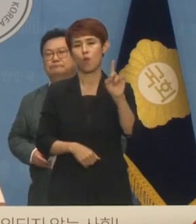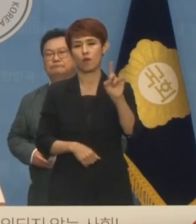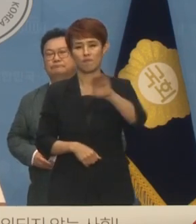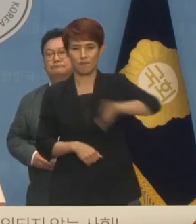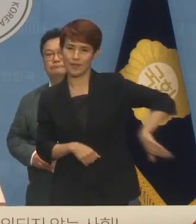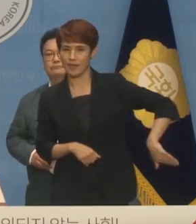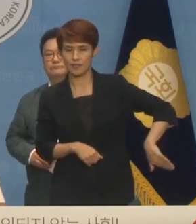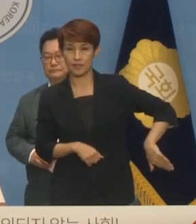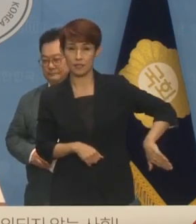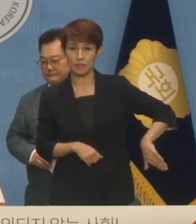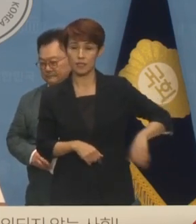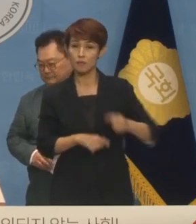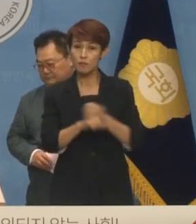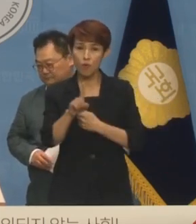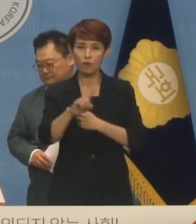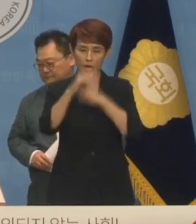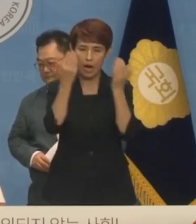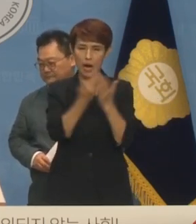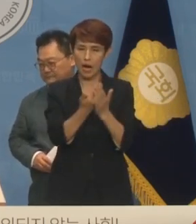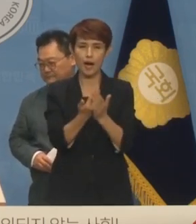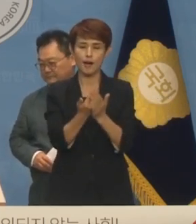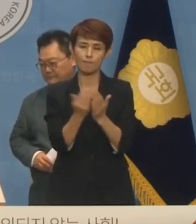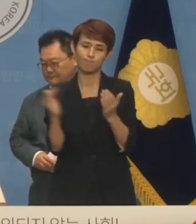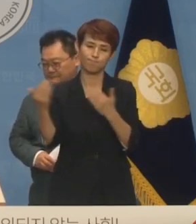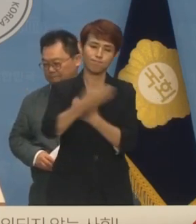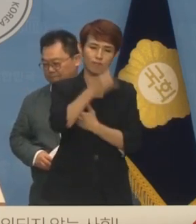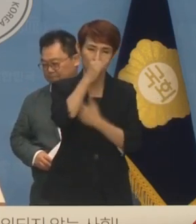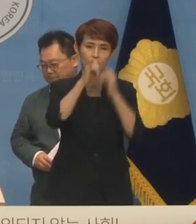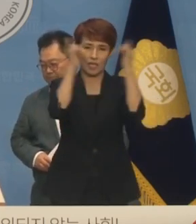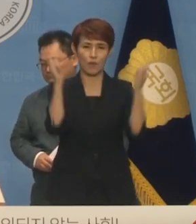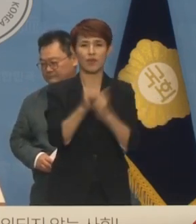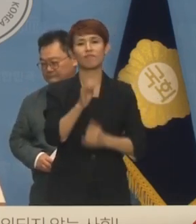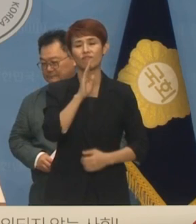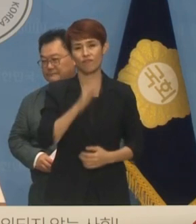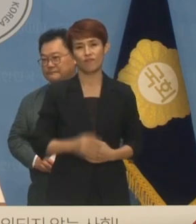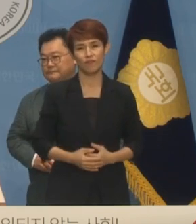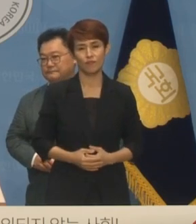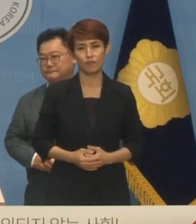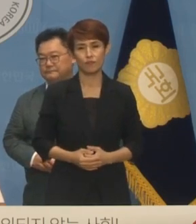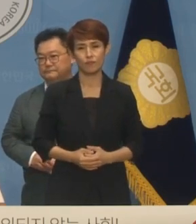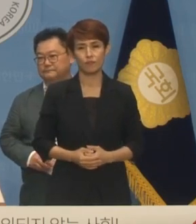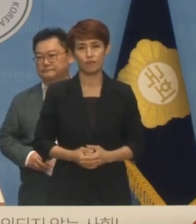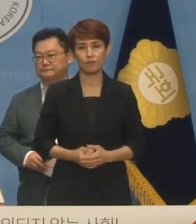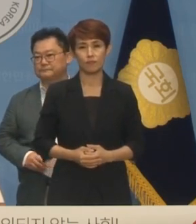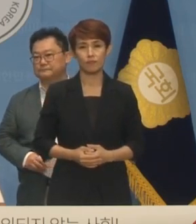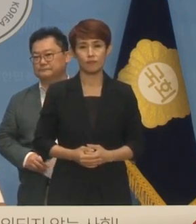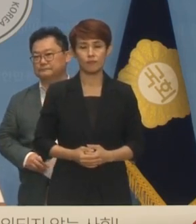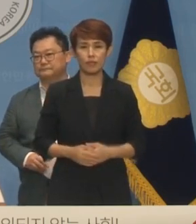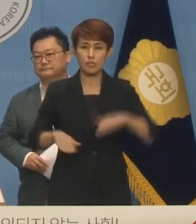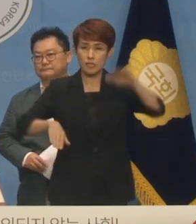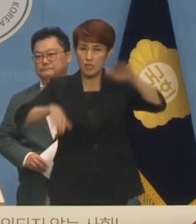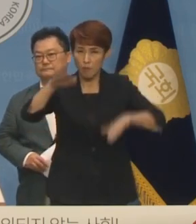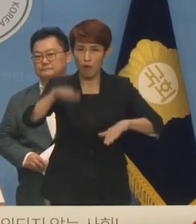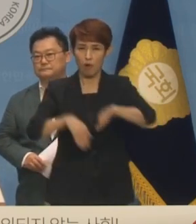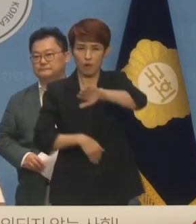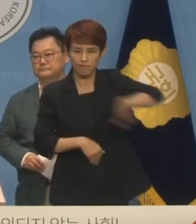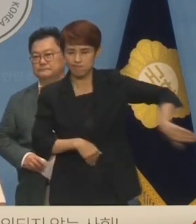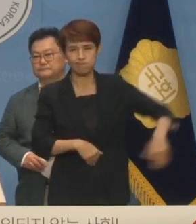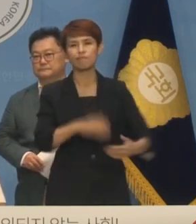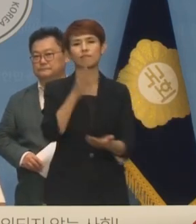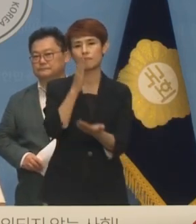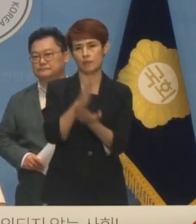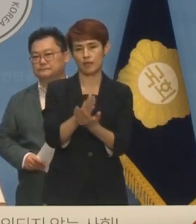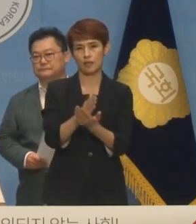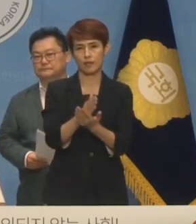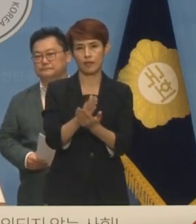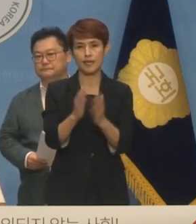즉 누구도 소외되지 않는 사회입니다. 이는 모든 형태의 차별과 배제를 해소하고